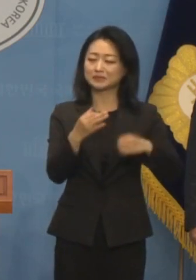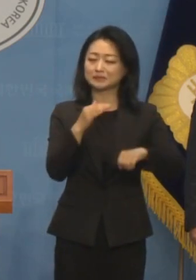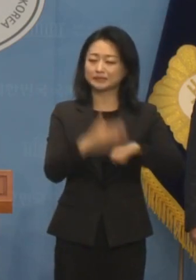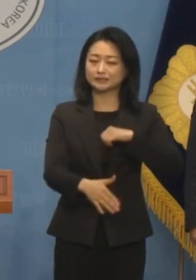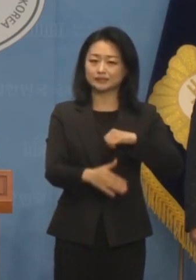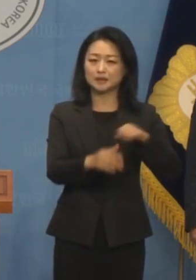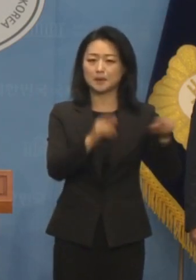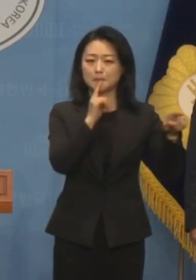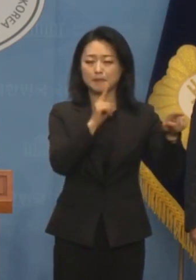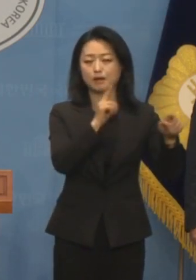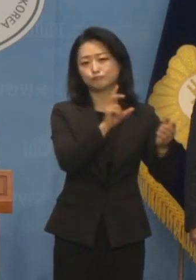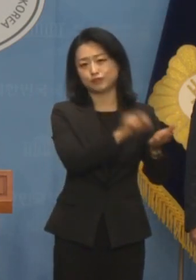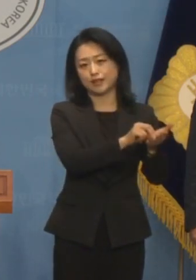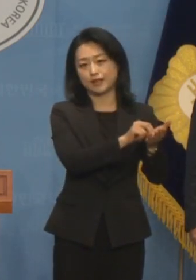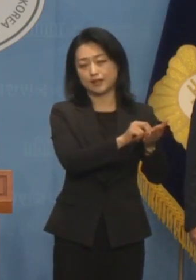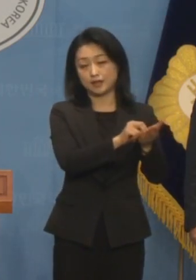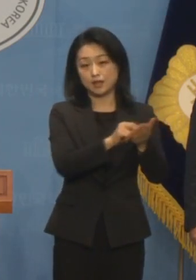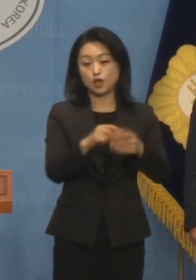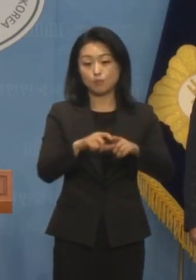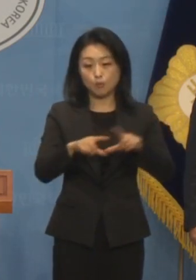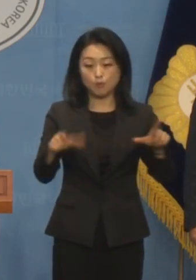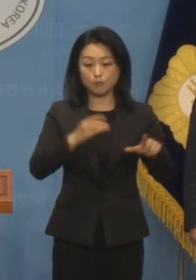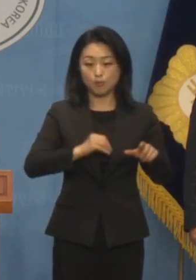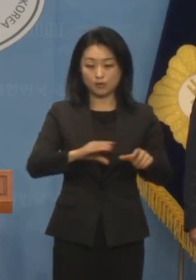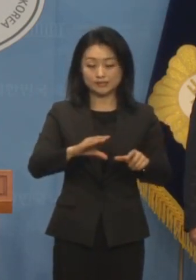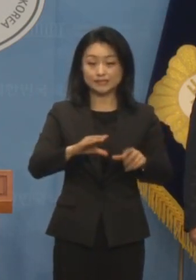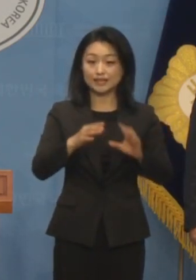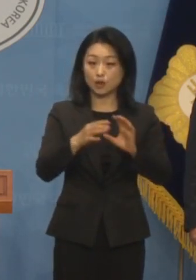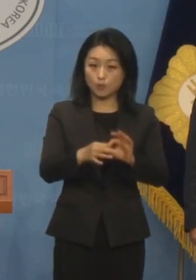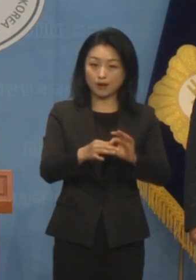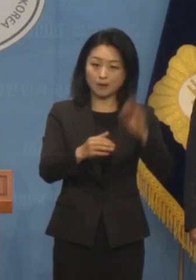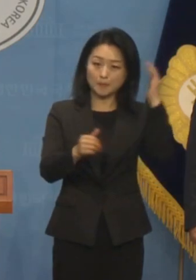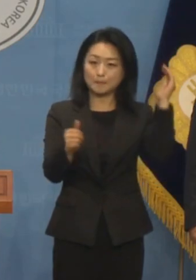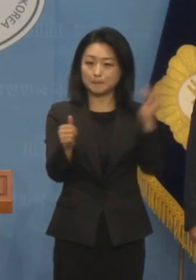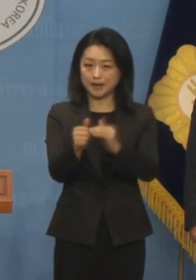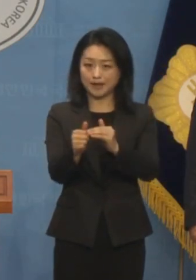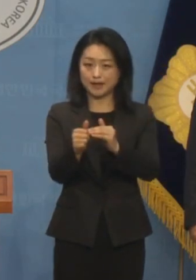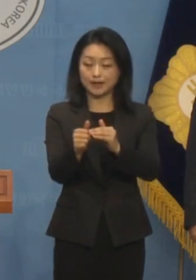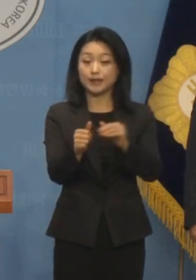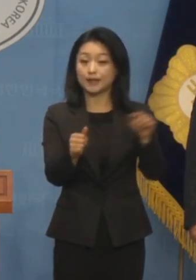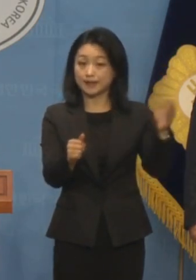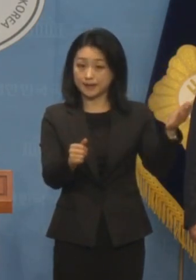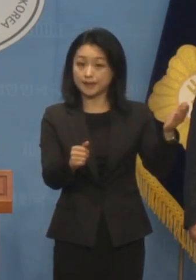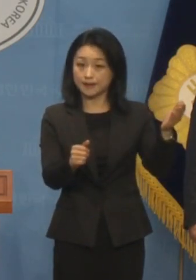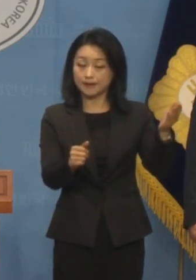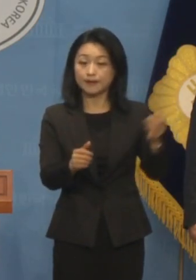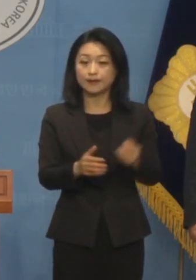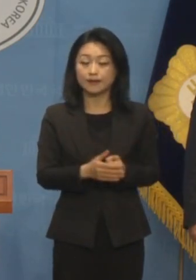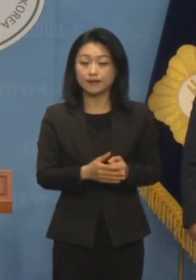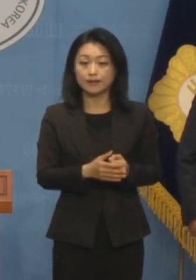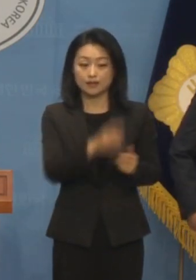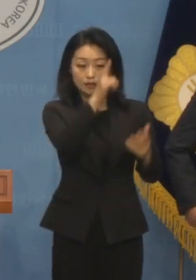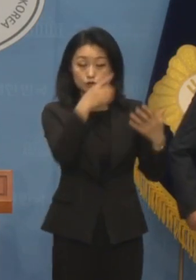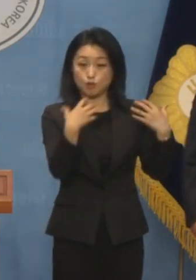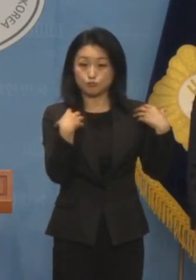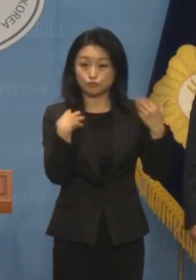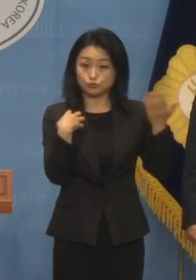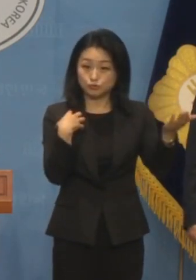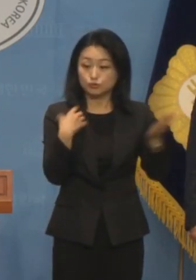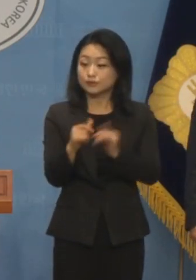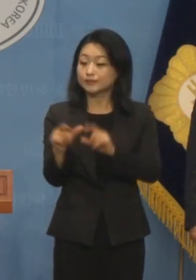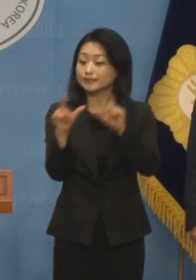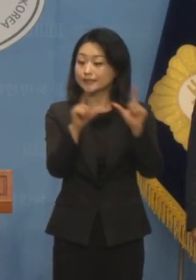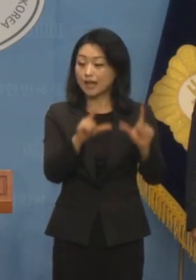축소시키고 보편적 복지제도 확대를 곳곳에서 방해하고 있습니다. 집권 세력으로서 국민의